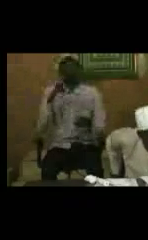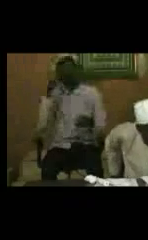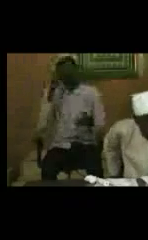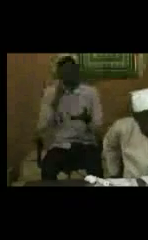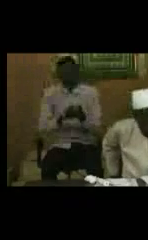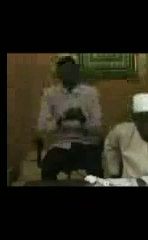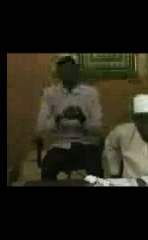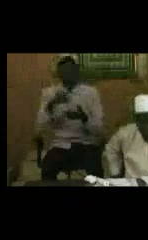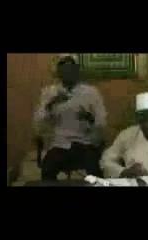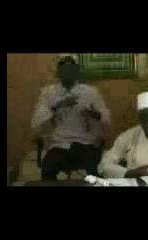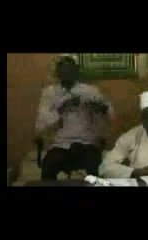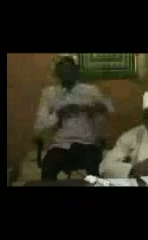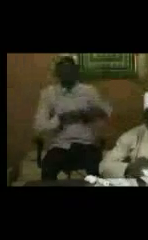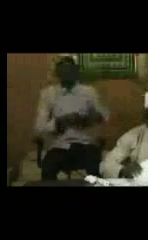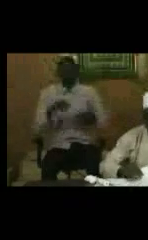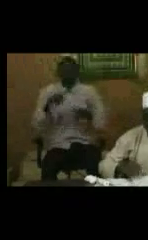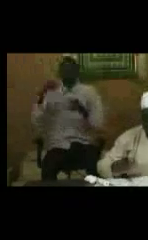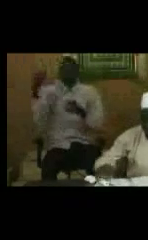ni